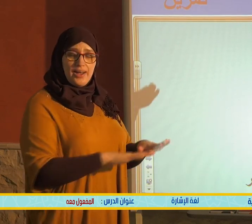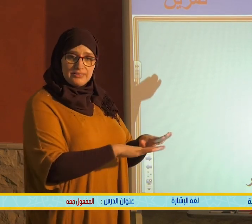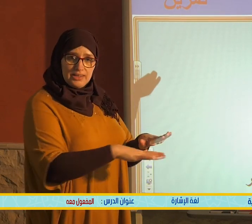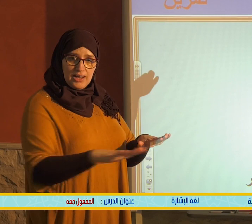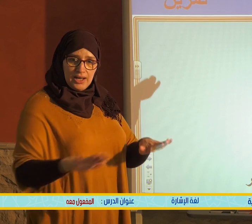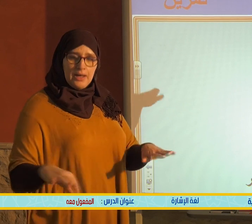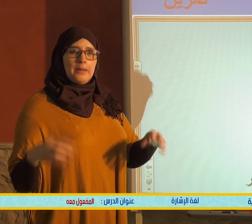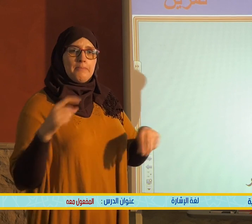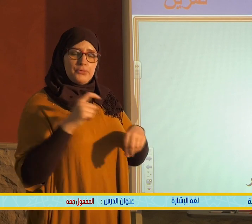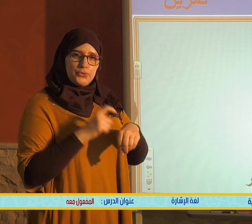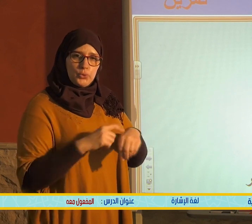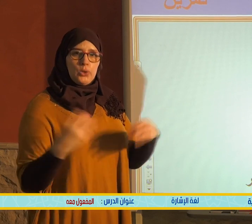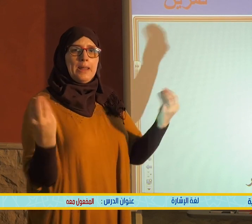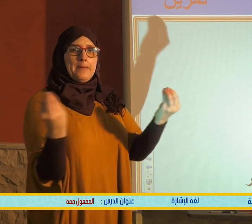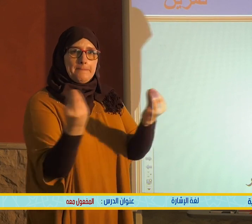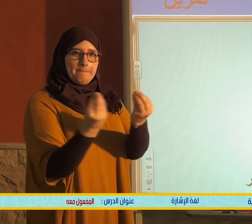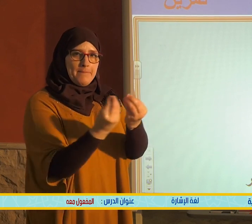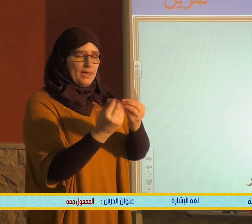الشاطئ مفعول معه.